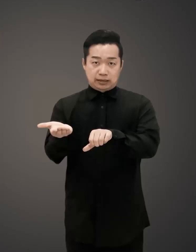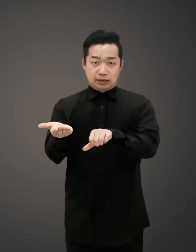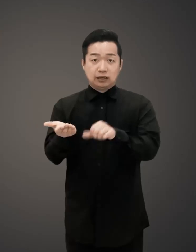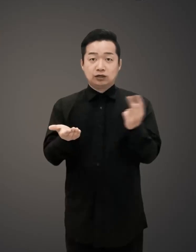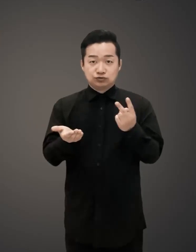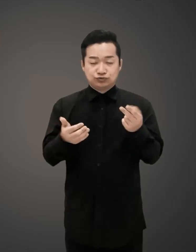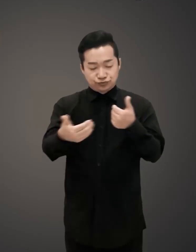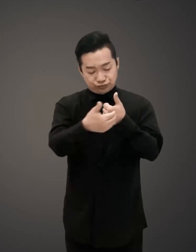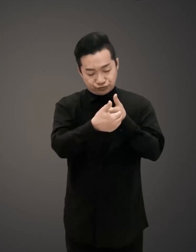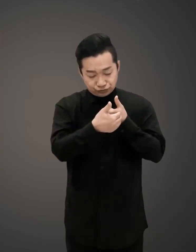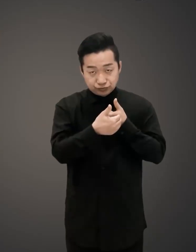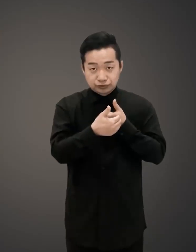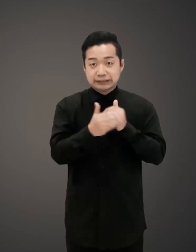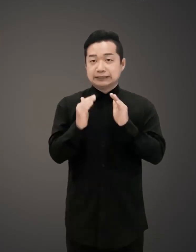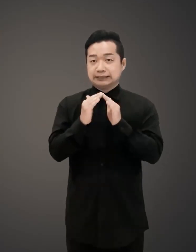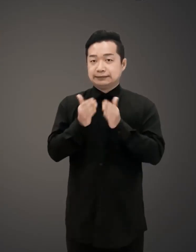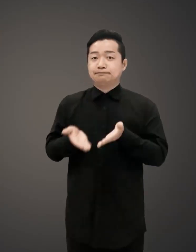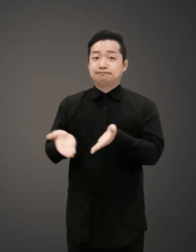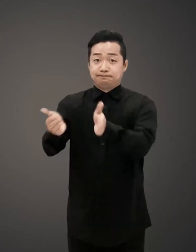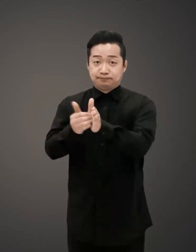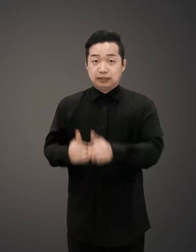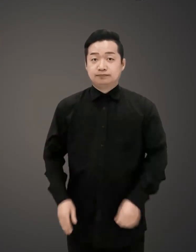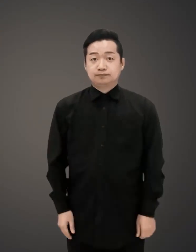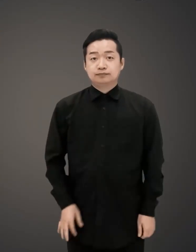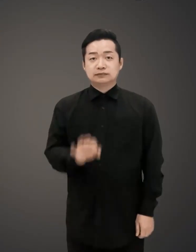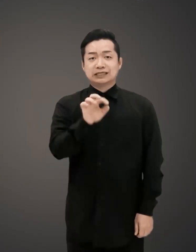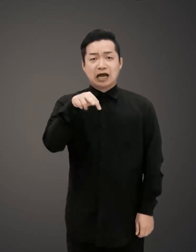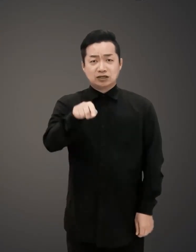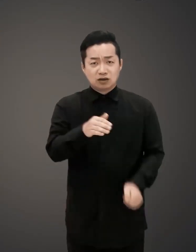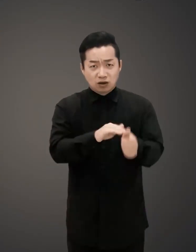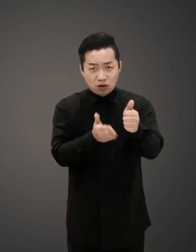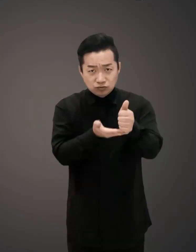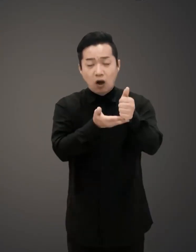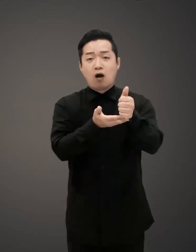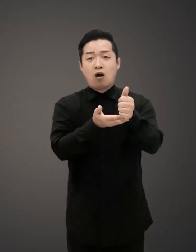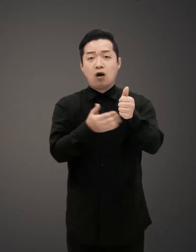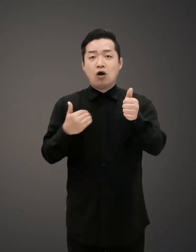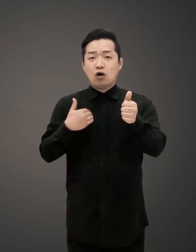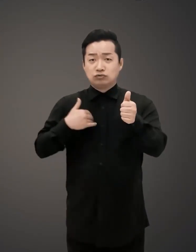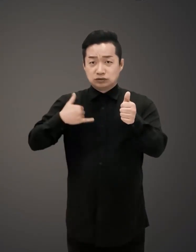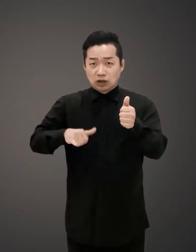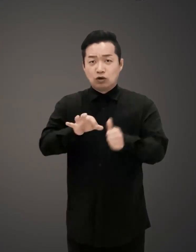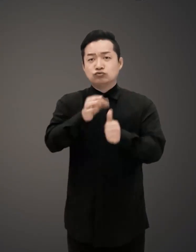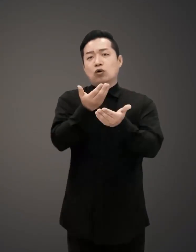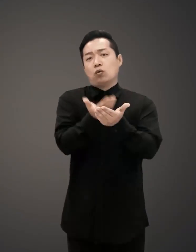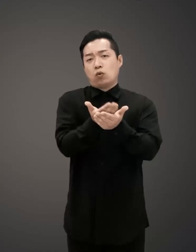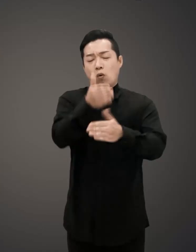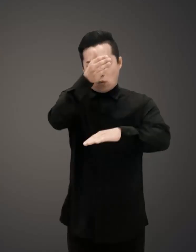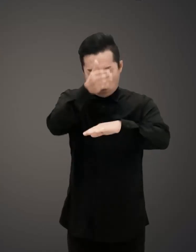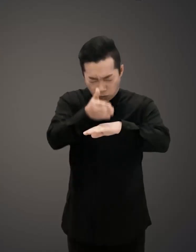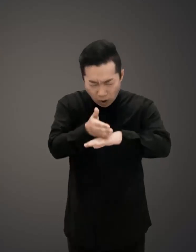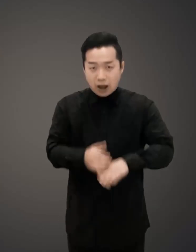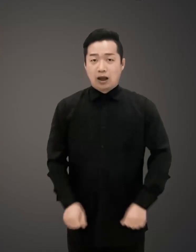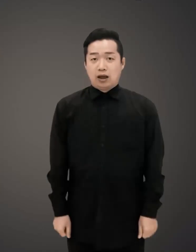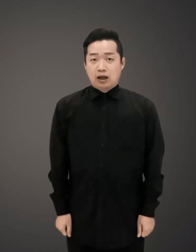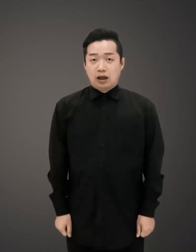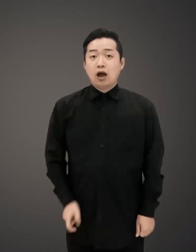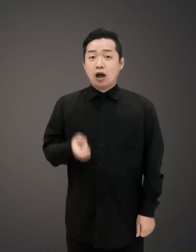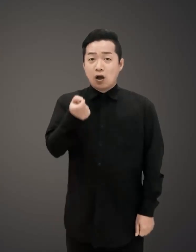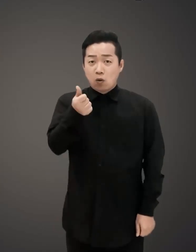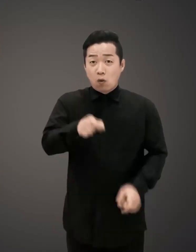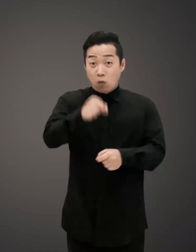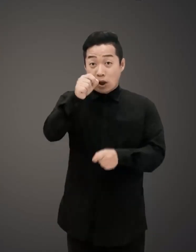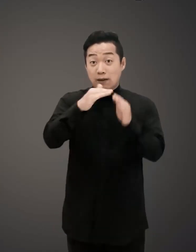잼과 스카웃을 챙겨 집으로 돌려보냈다. 아서, 우리 애들을 구해줘서 고맙네. 이